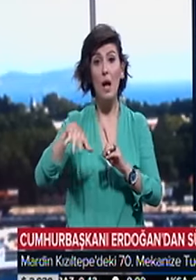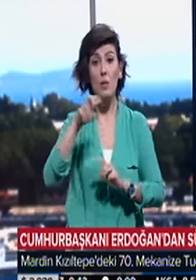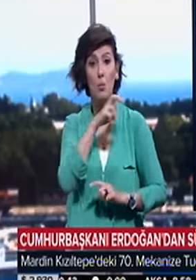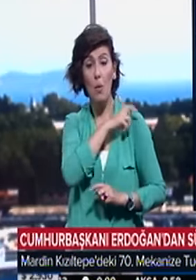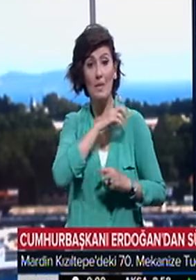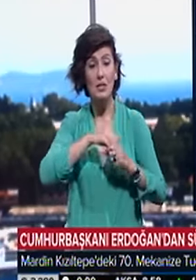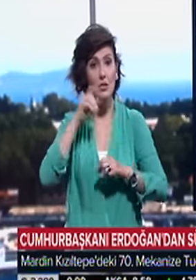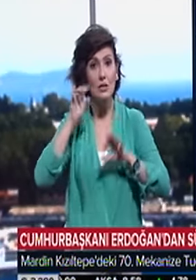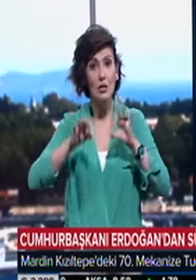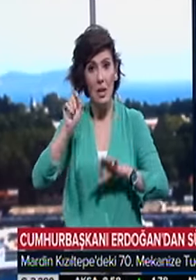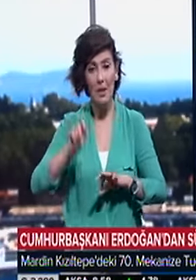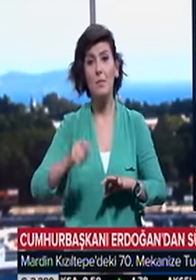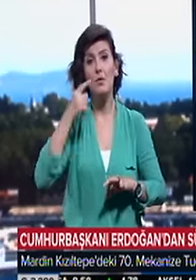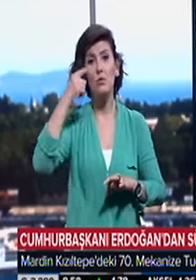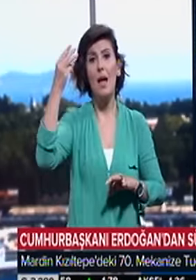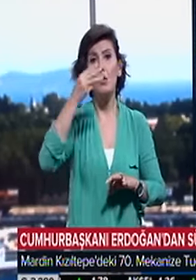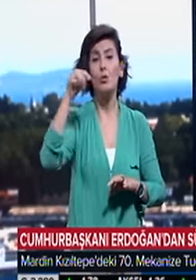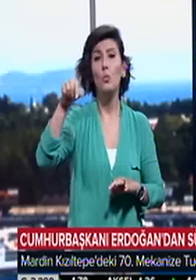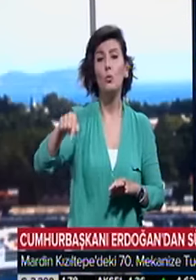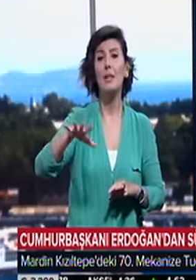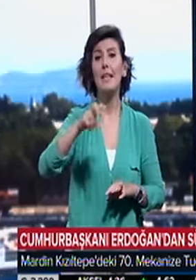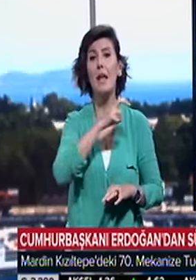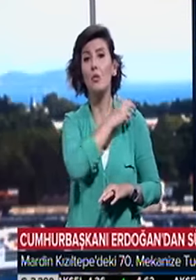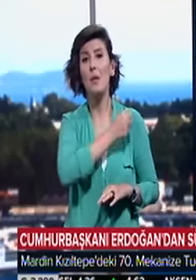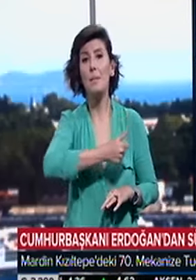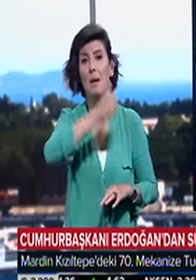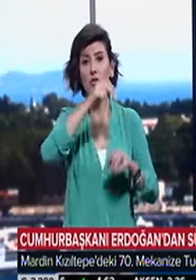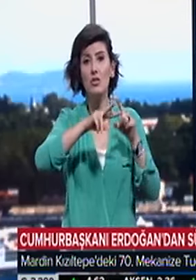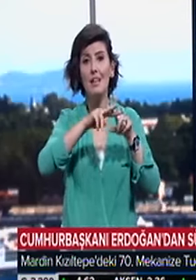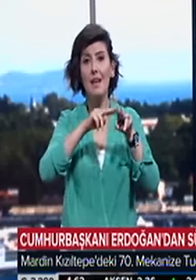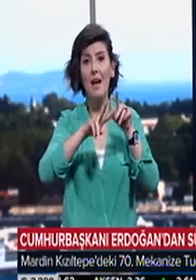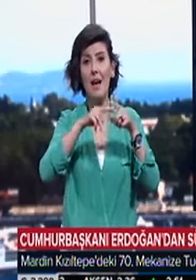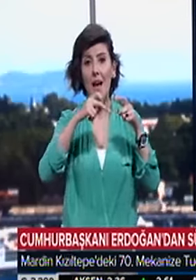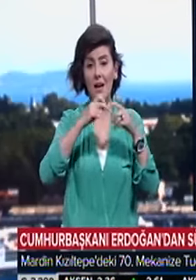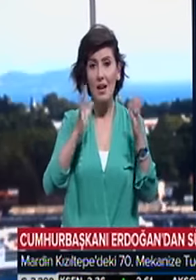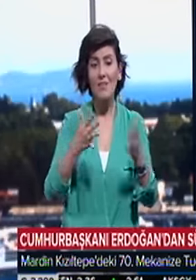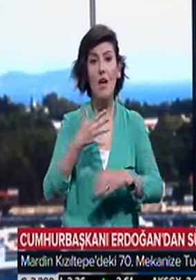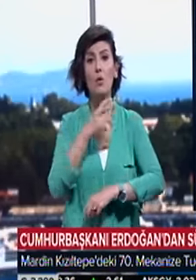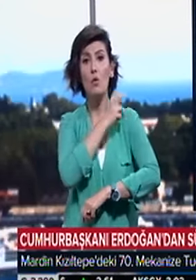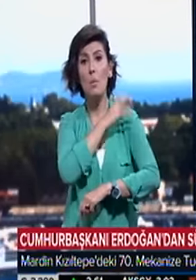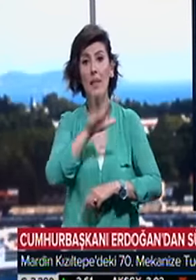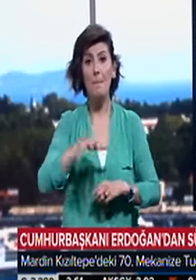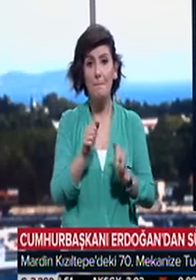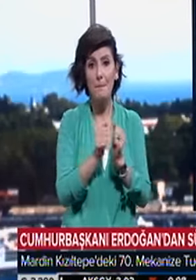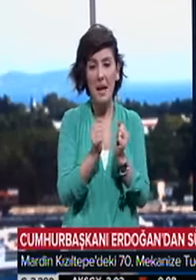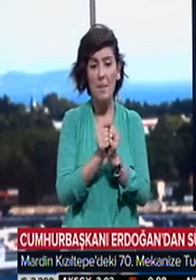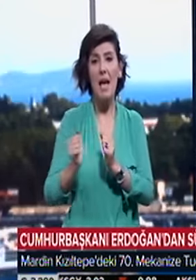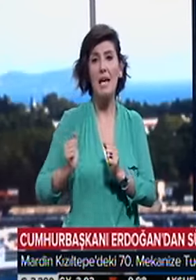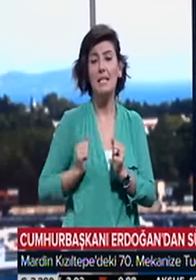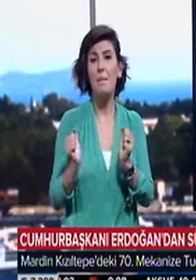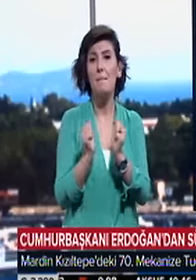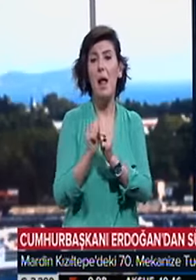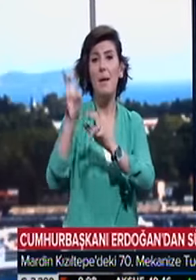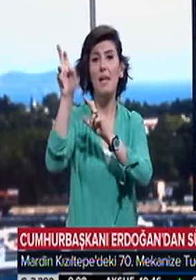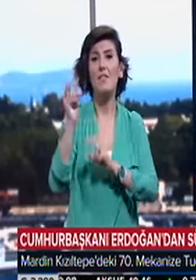incelemelerde bulundu. Cumhurbaşkanı Erdoğan burada Genelkurmay Başkanı Orgeneral Hulusi Akar ve komutanlarla birlikte askerlerle